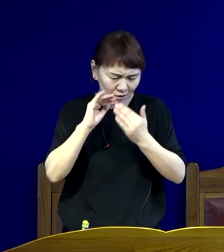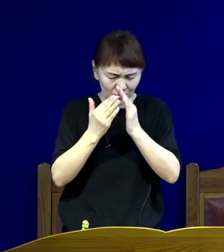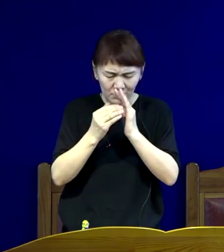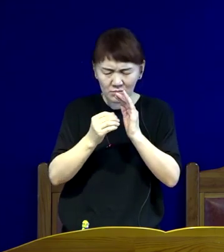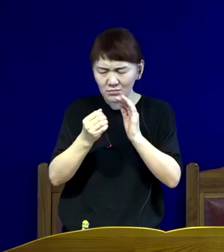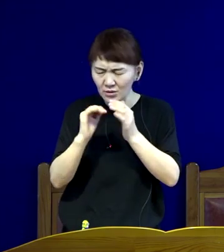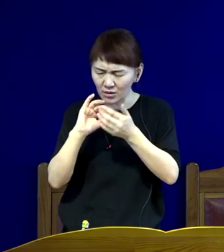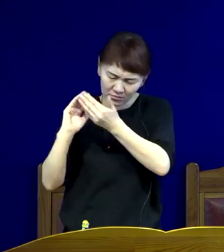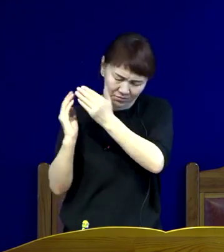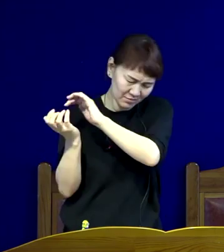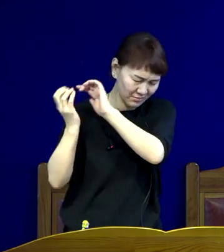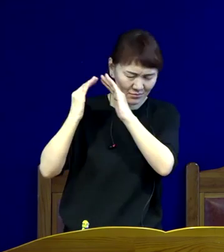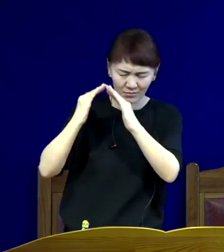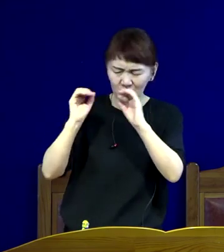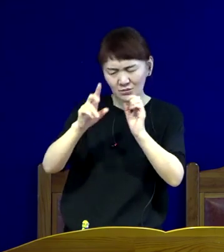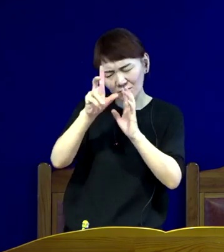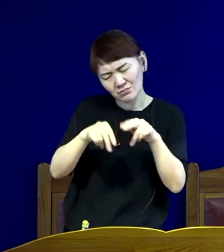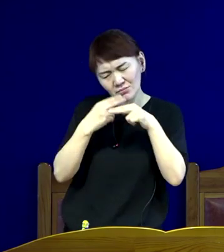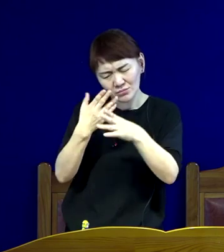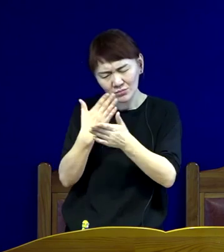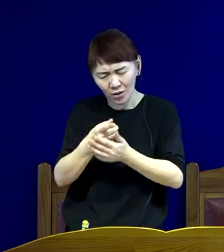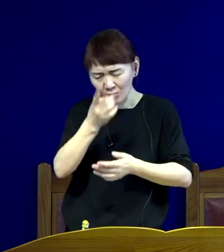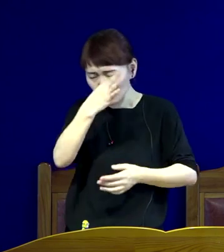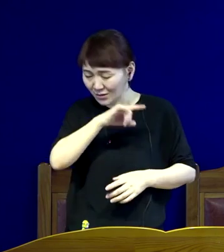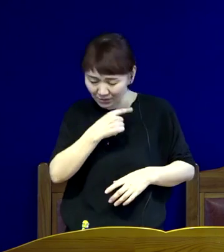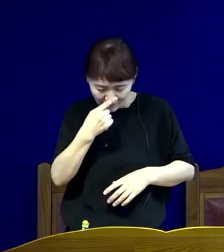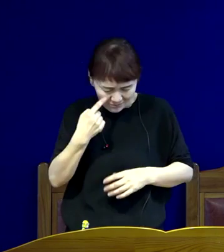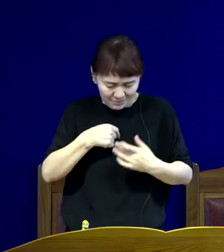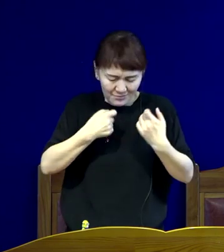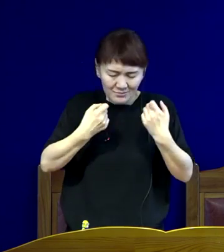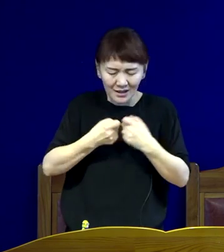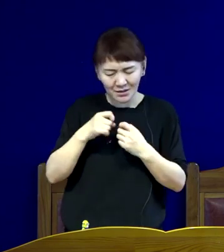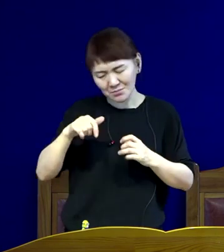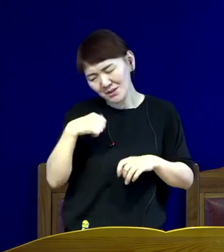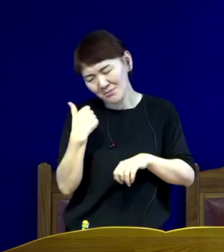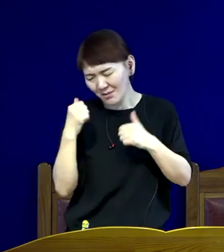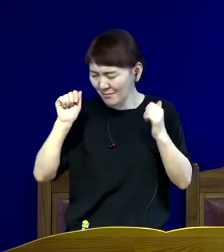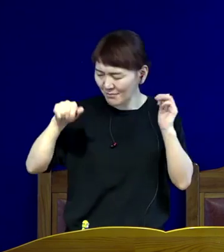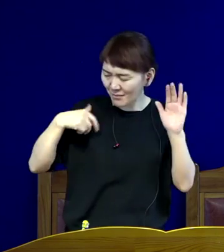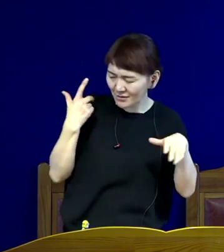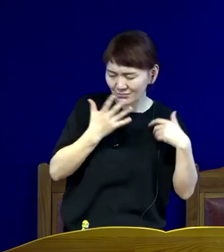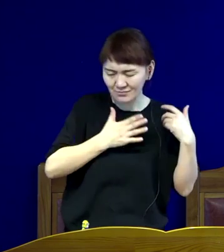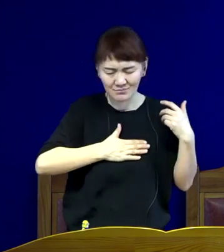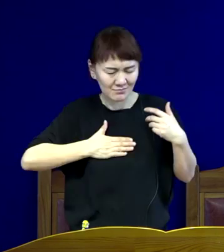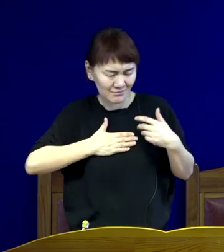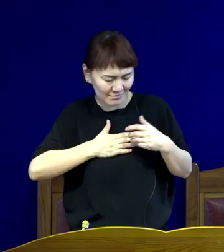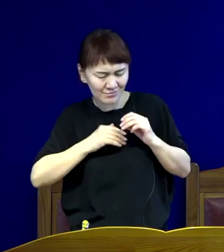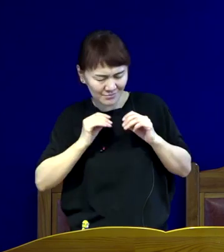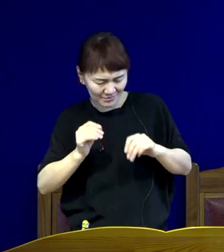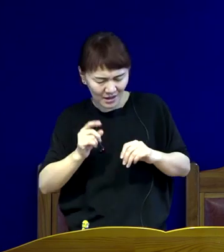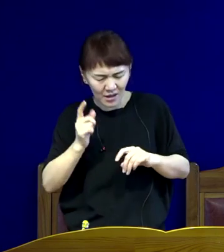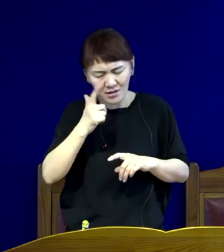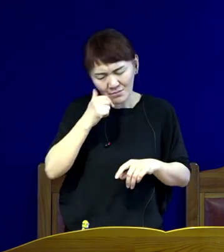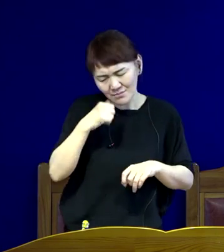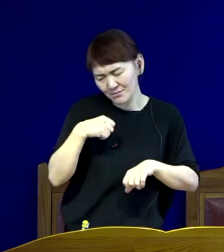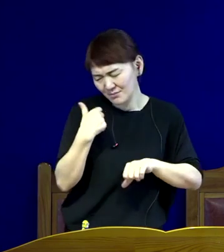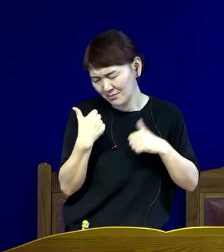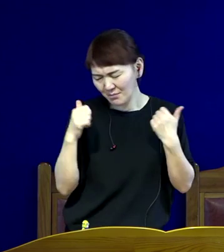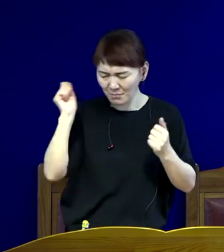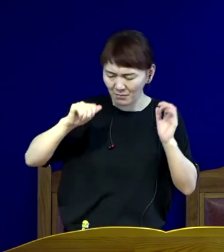Бурхны таалал дотор би биенийхээ баяр хөөр болж би биенээ аз жаргал баяр